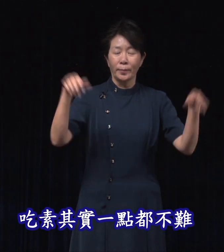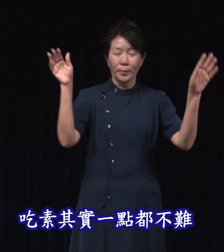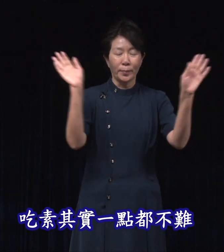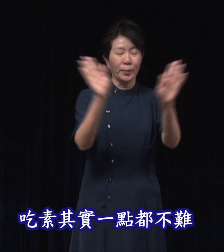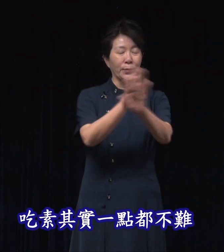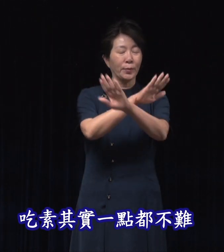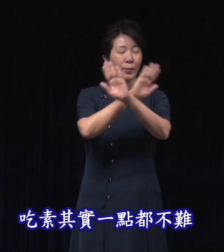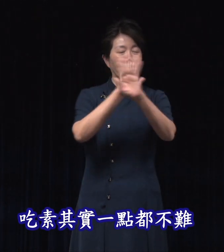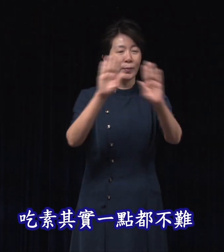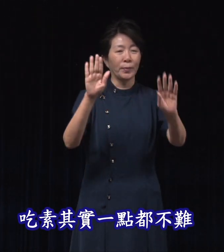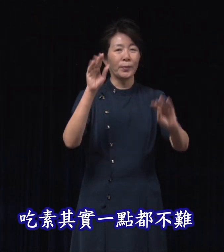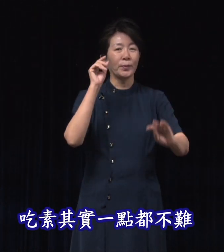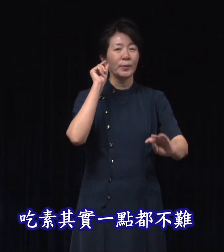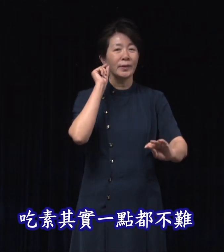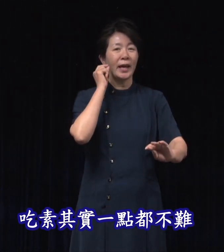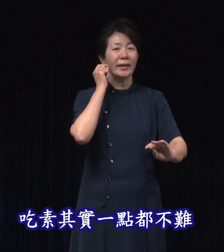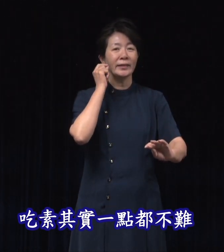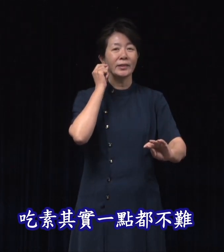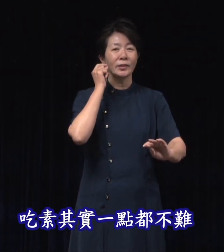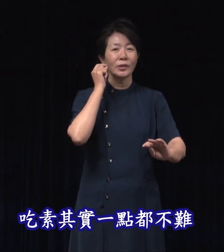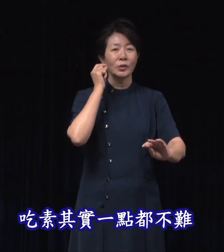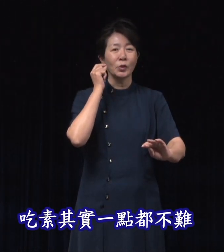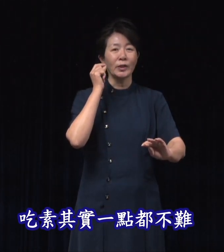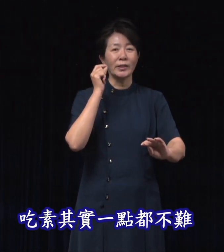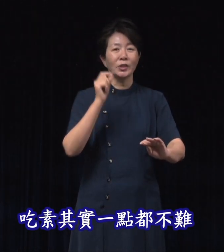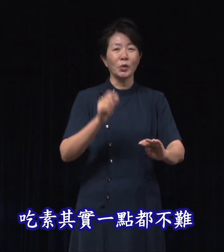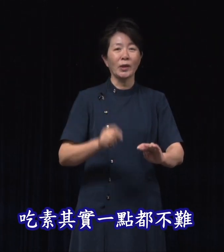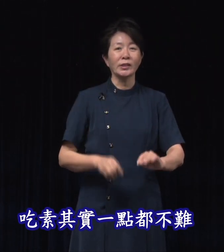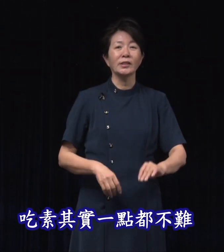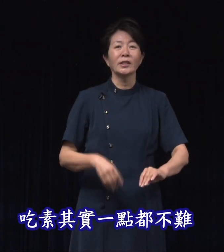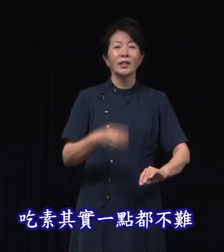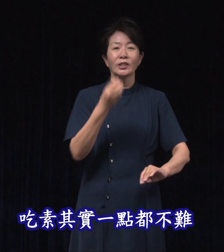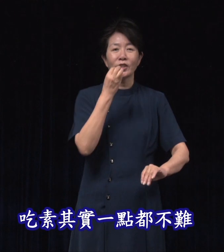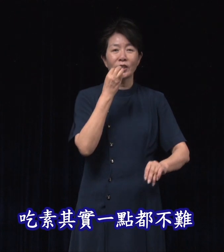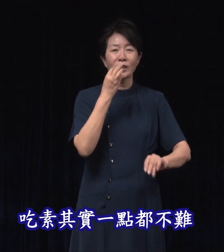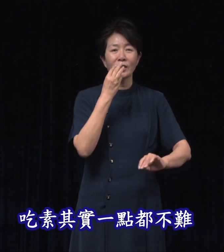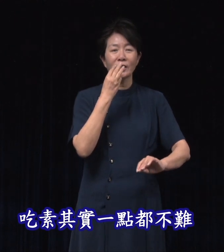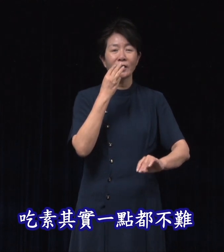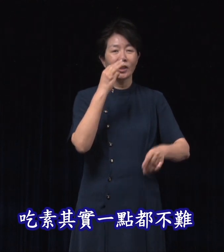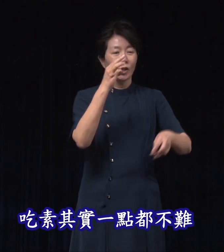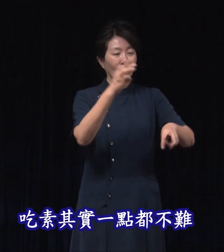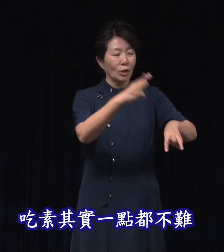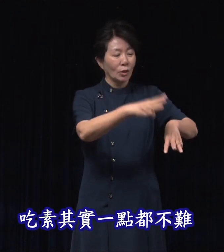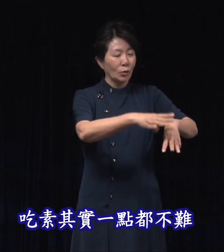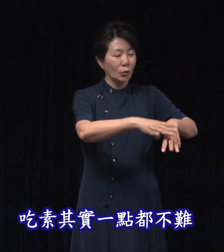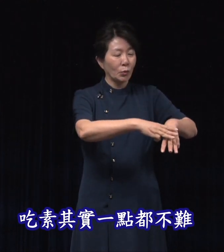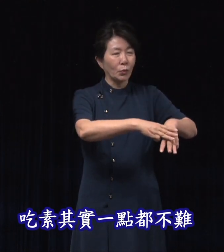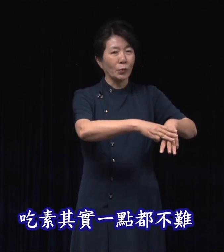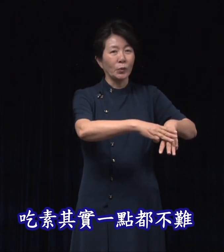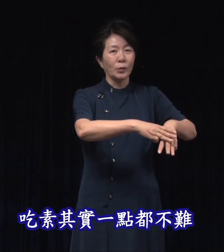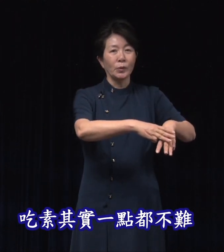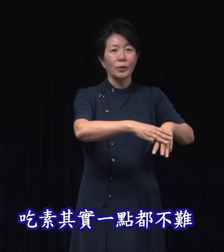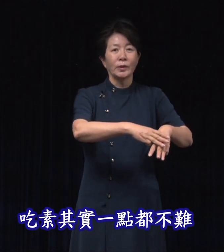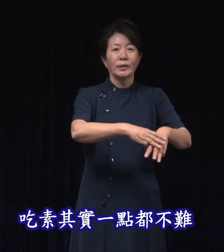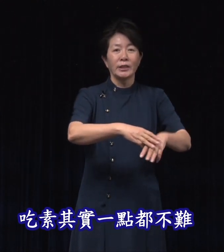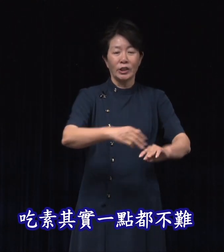不难。所以这句话是吃素其